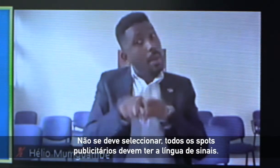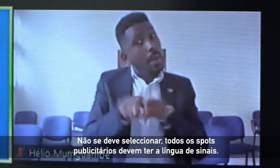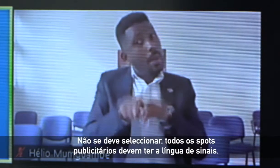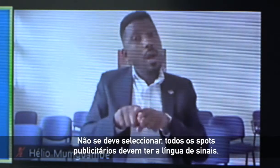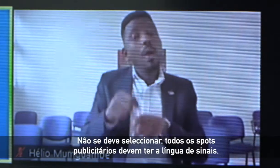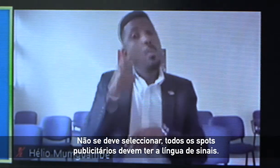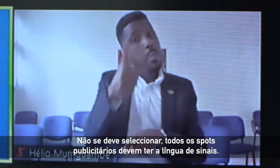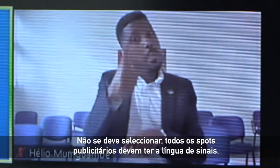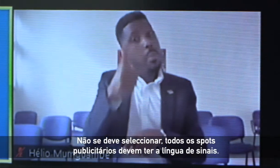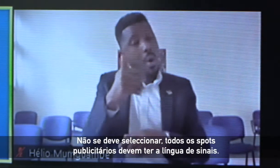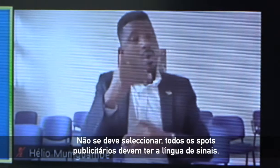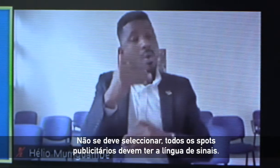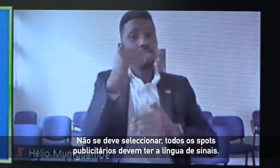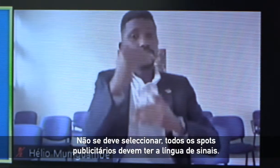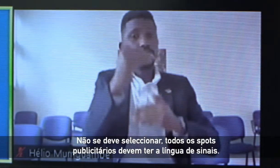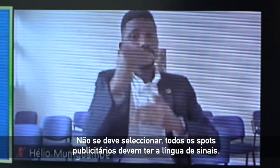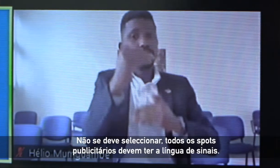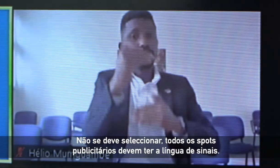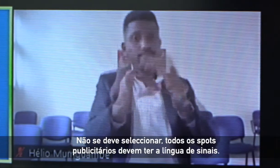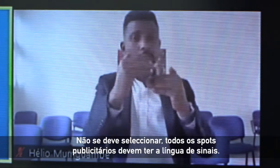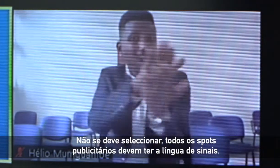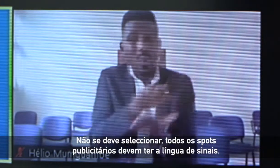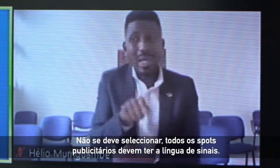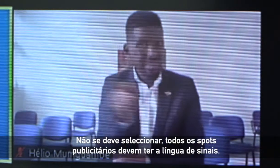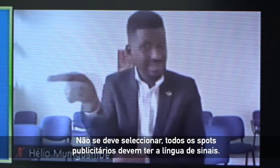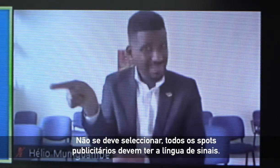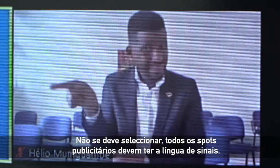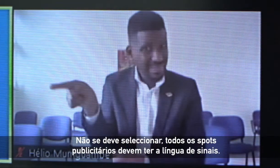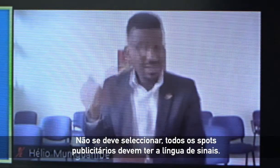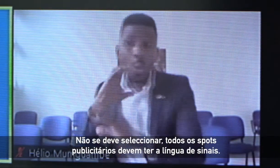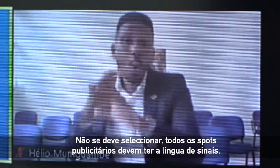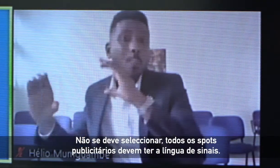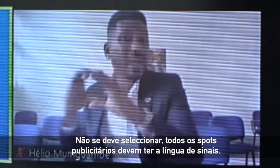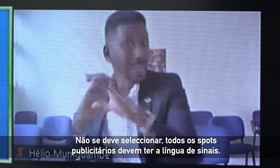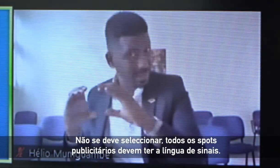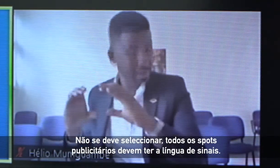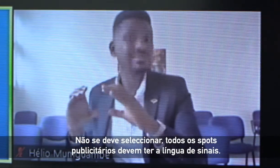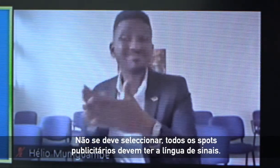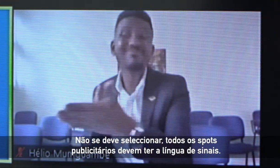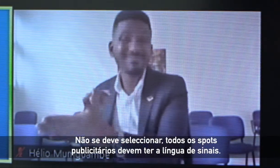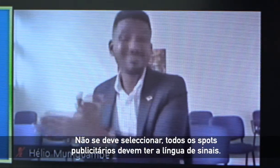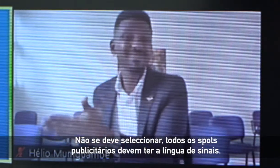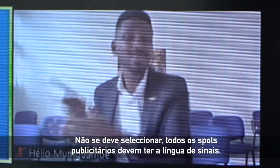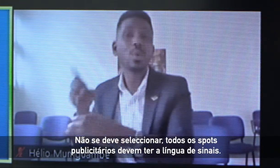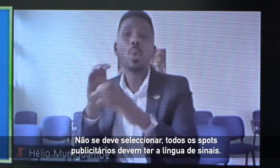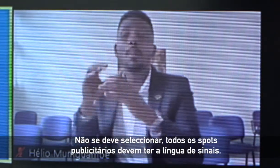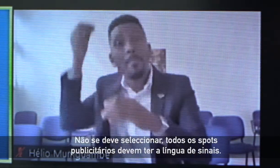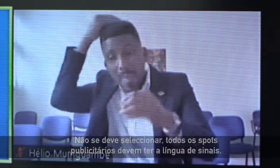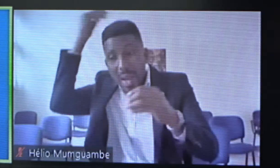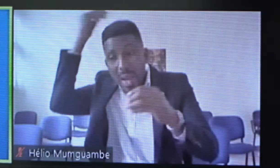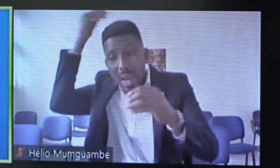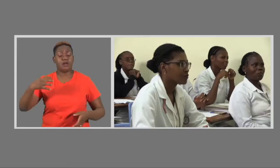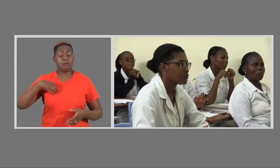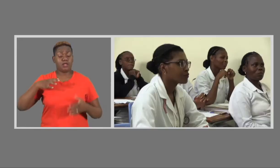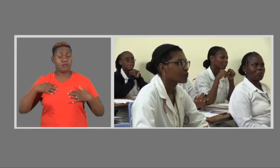os spots publicitários, é necessário que haja a língua de sinais.